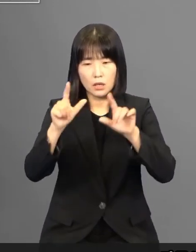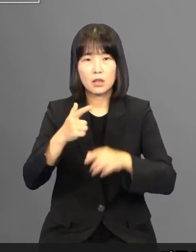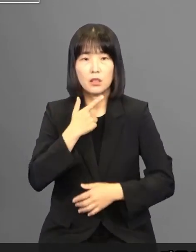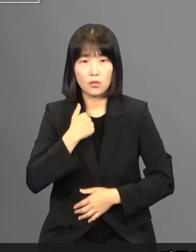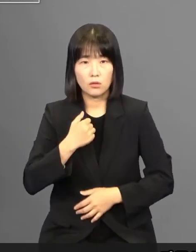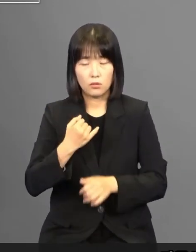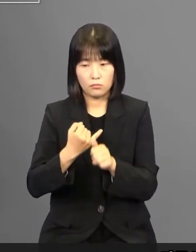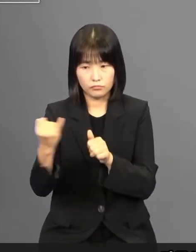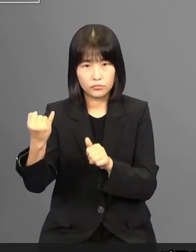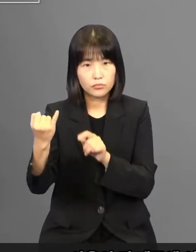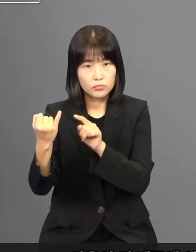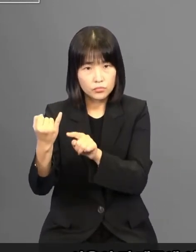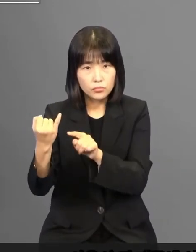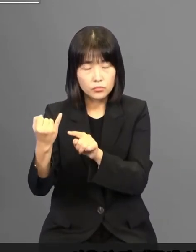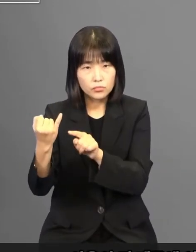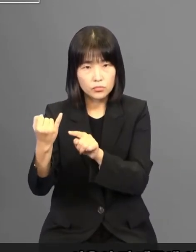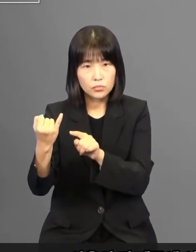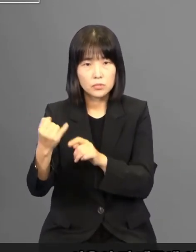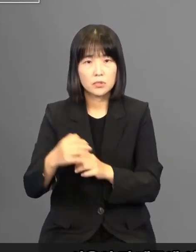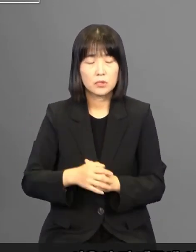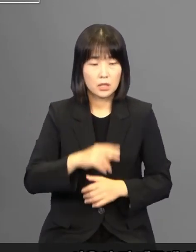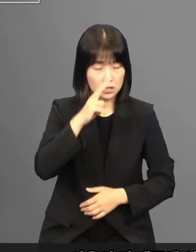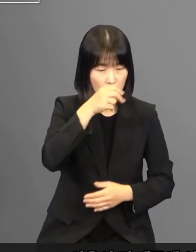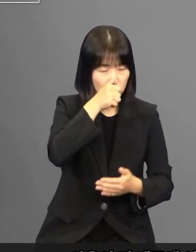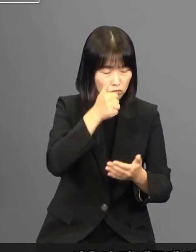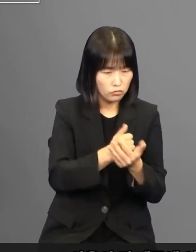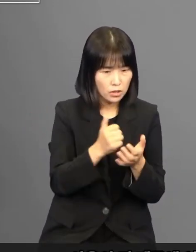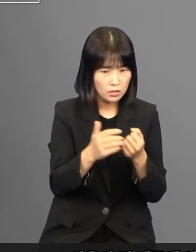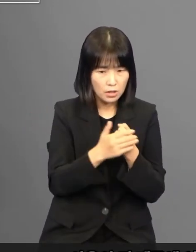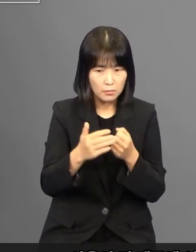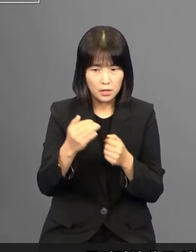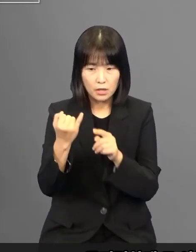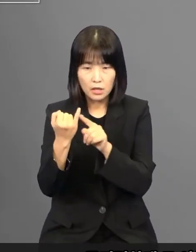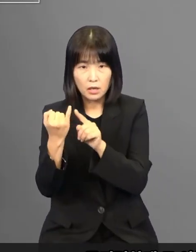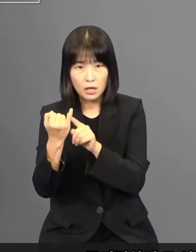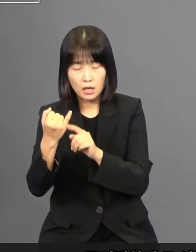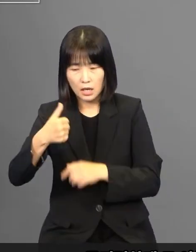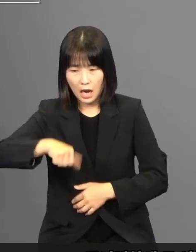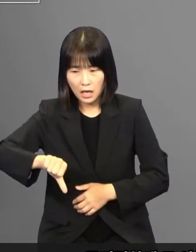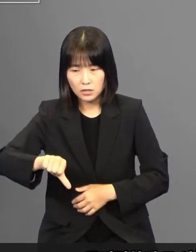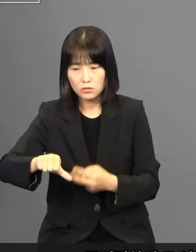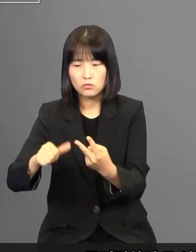가문이 몰락했습니다. 사울의 죄 때문에 이제는 그 아들들을 잃어버리는,